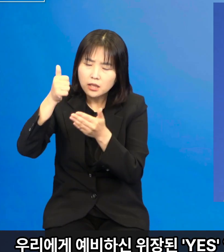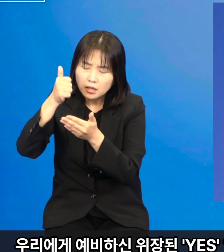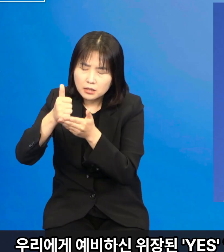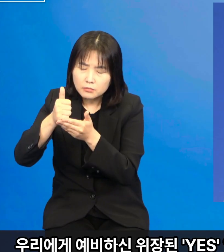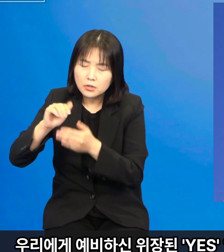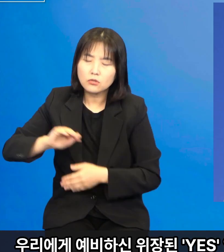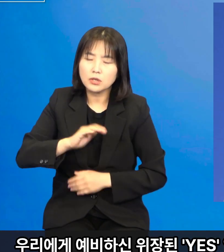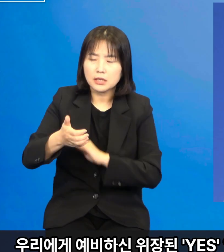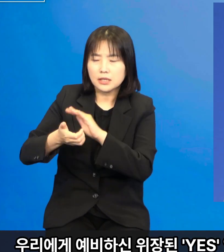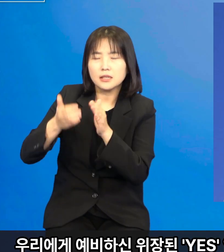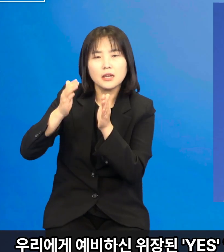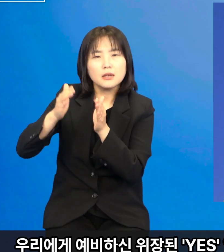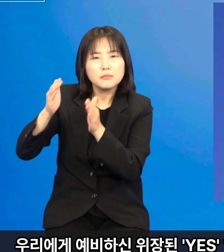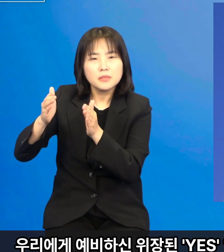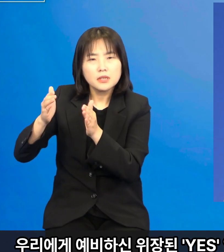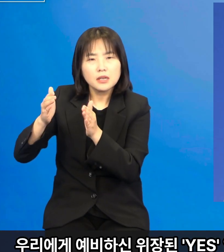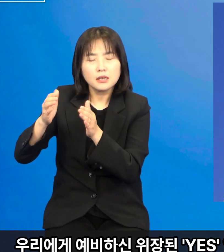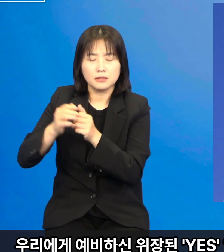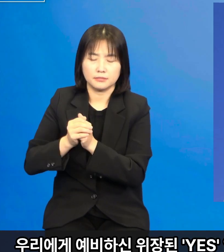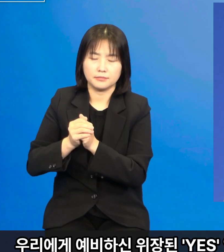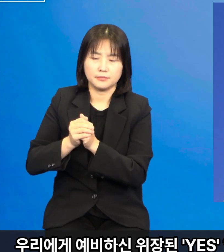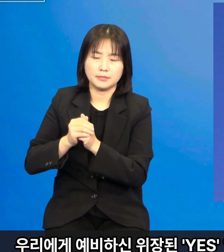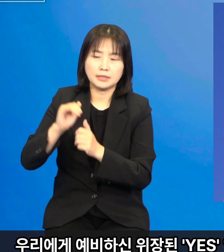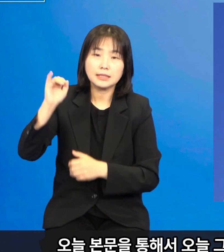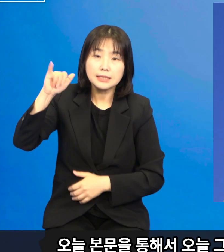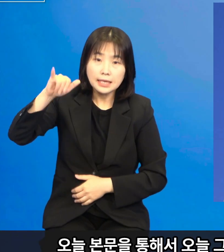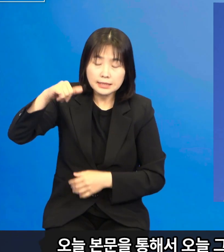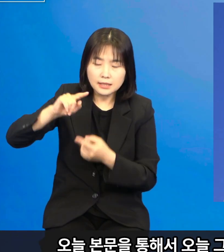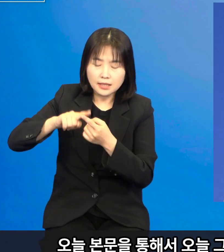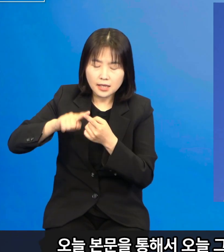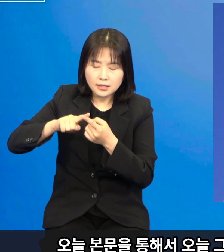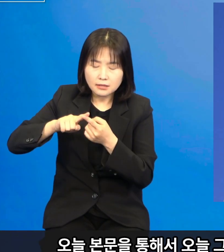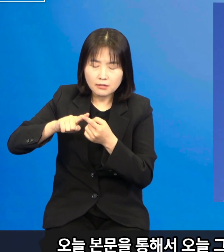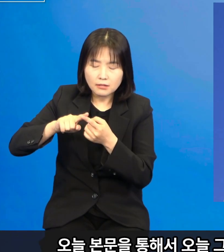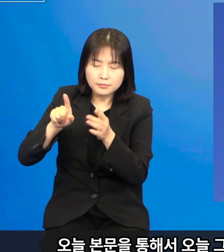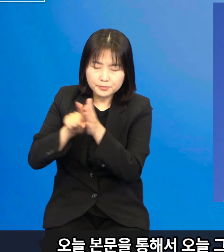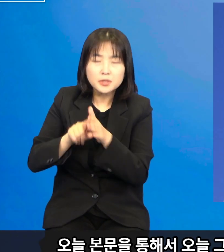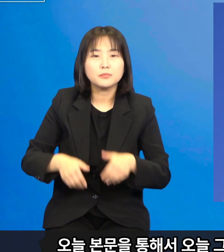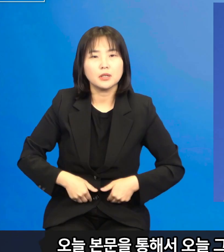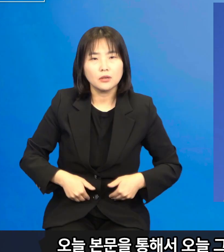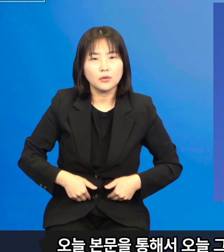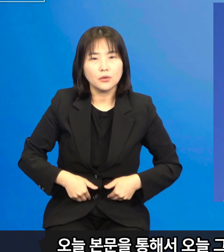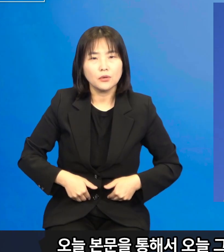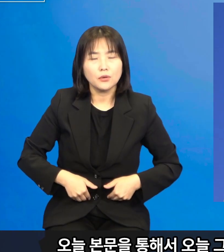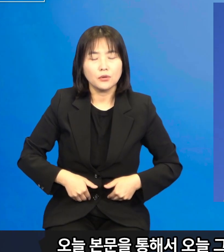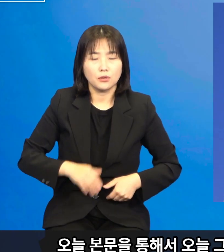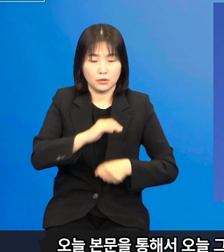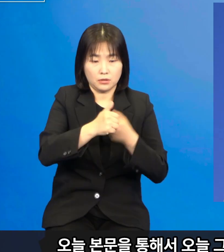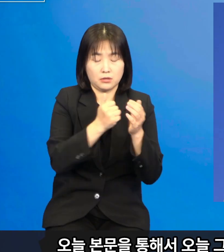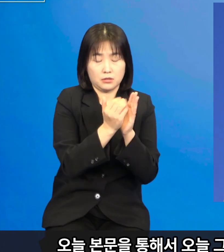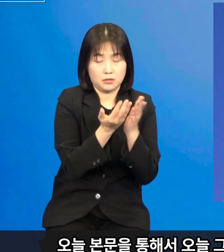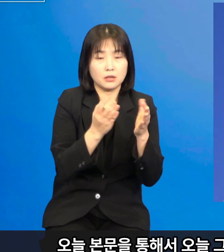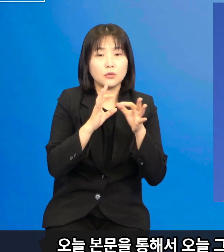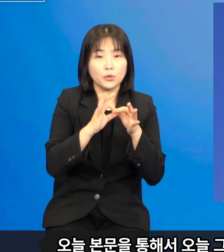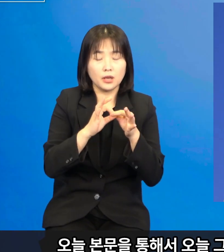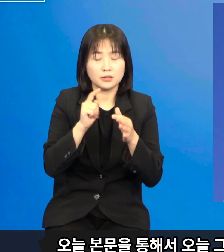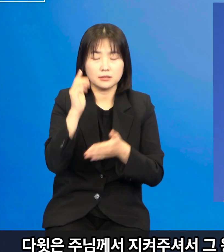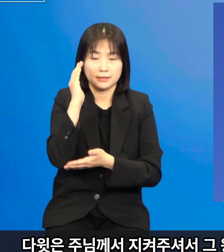위장된 예수일 수 있음을 신뢰해야 된다는 거죠. 오늘 본문을 통해서 오늘 그 이야기를 좀 보려고